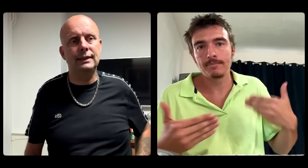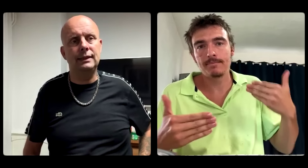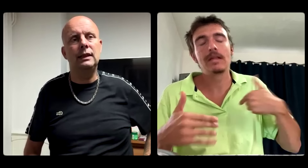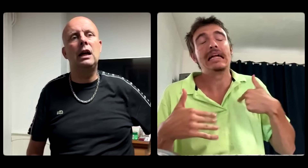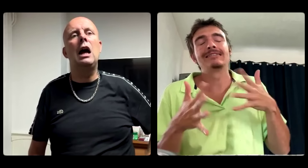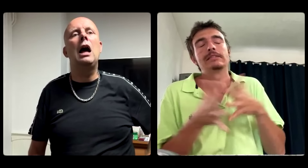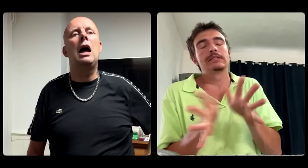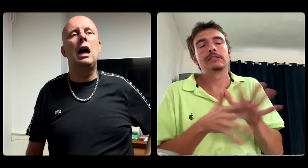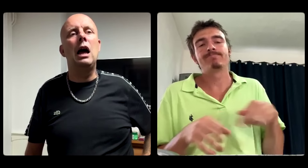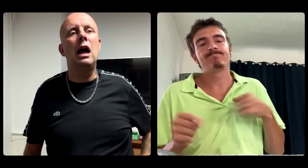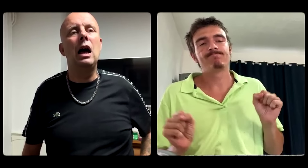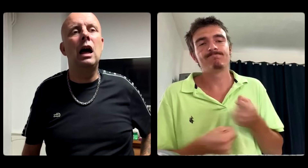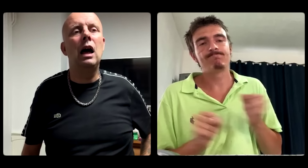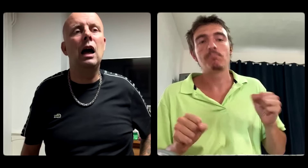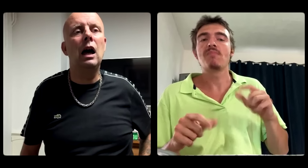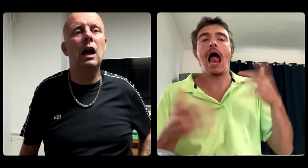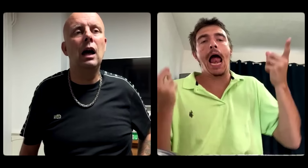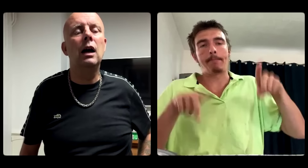Maar gewoon thuis of niet.